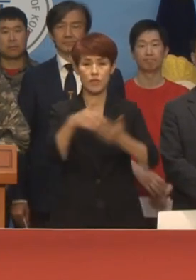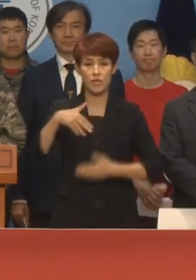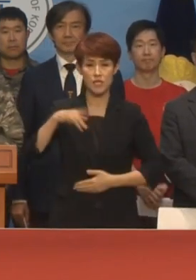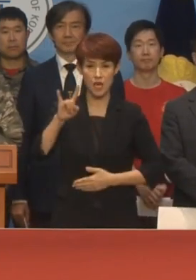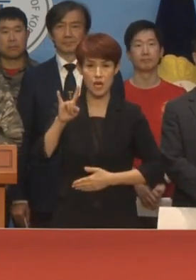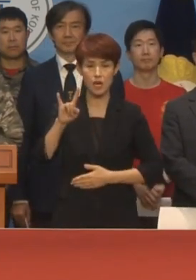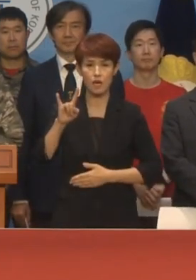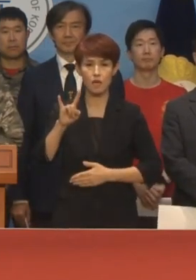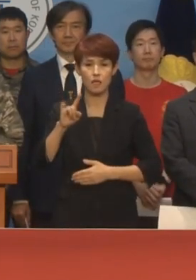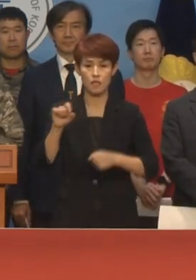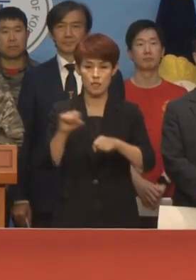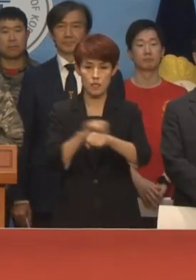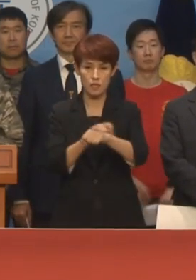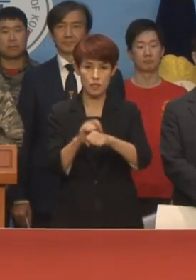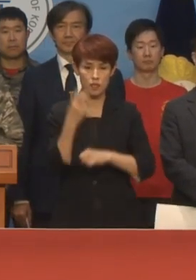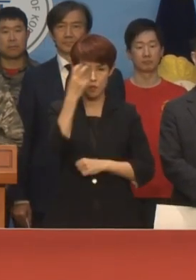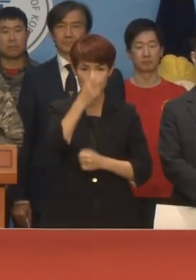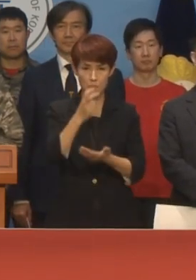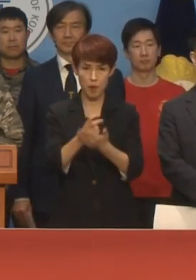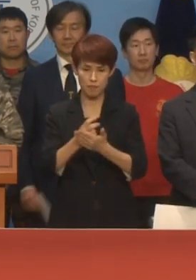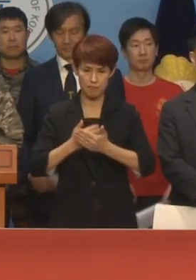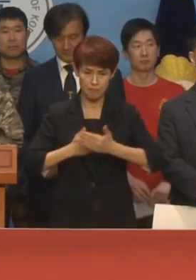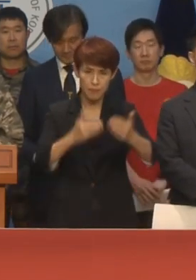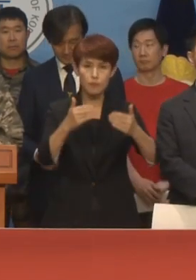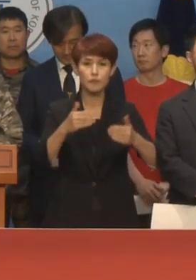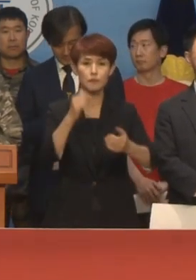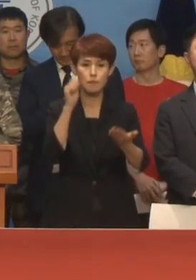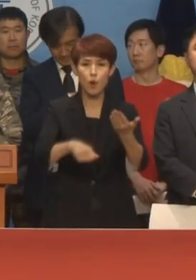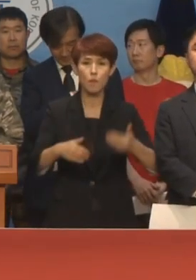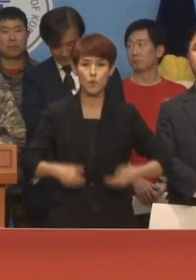최상병 특검법이 속히 처리돼야 하는 것은